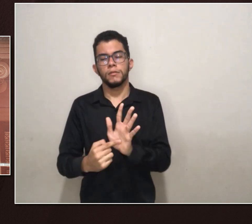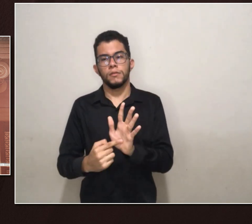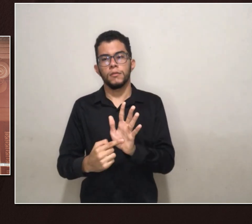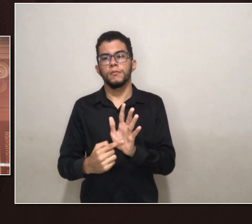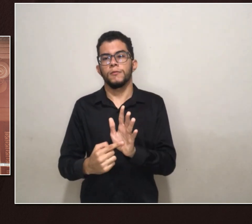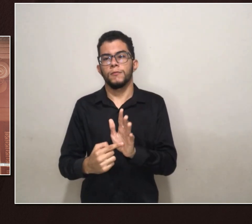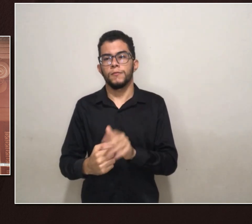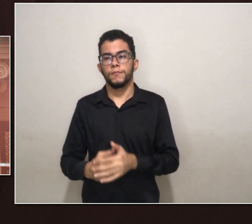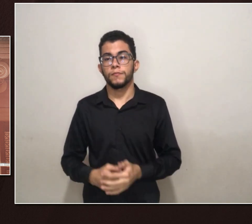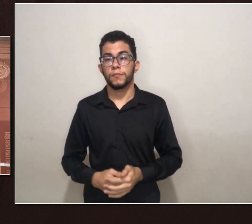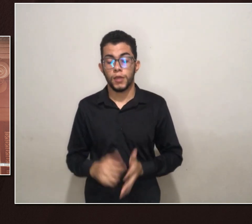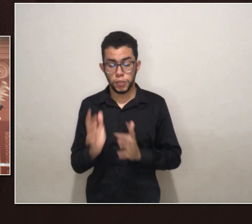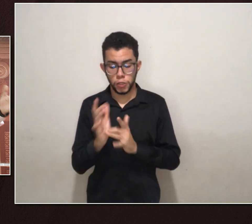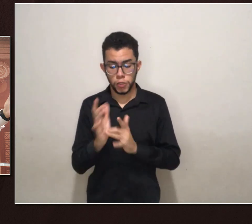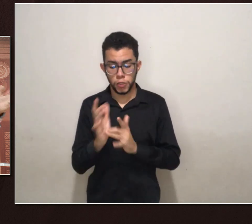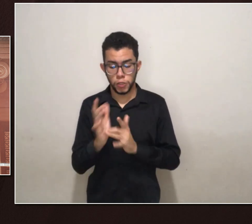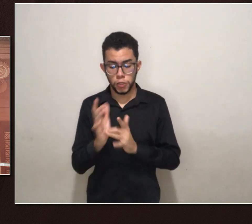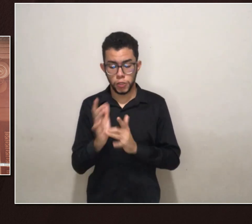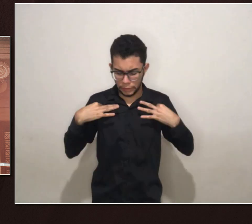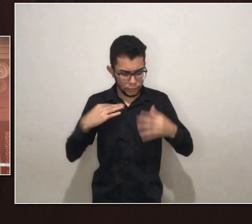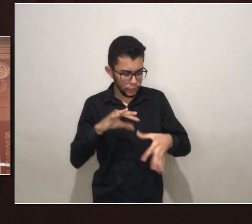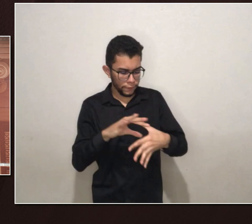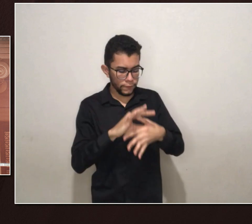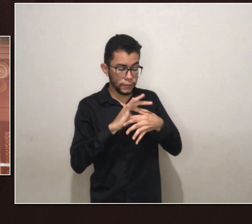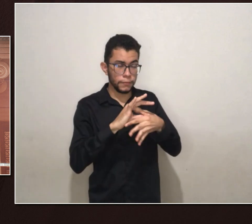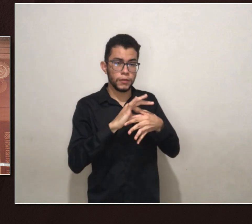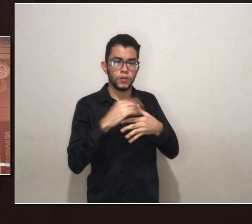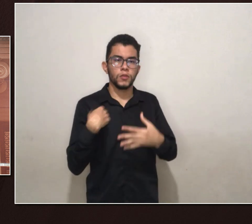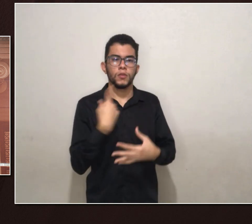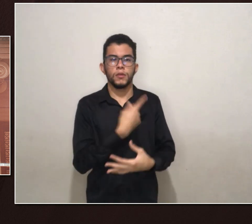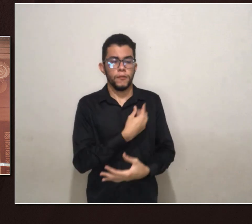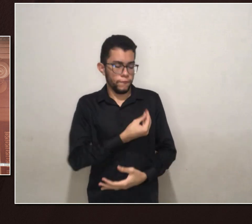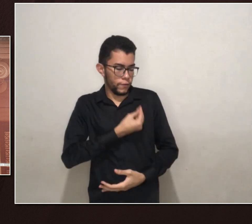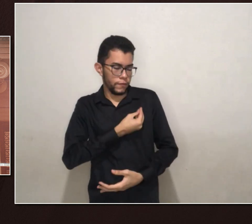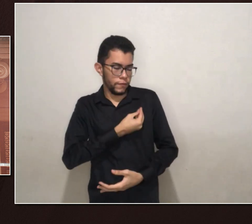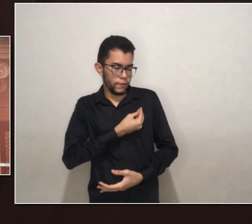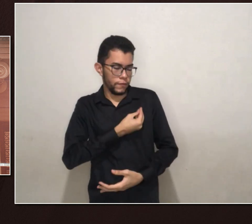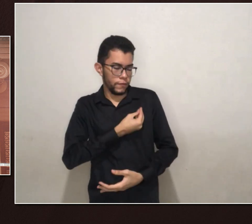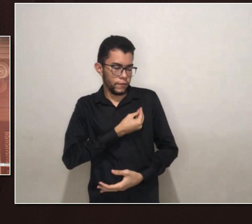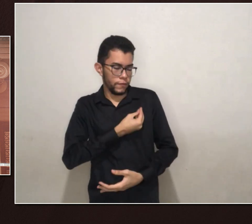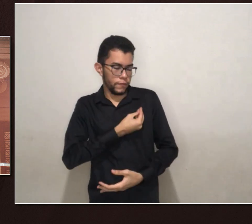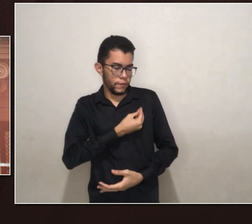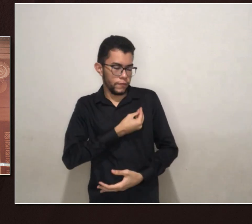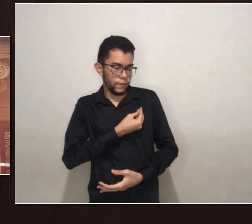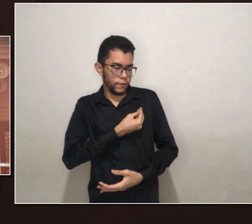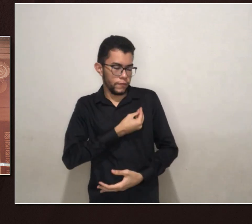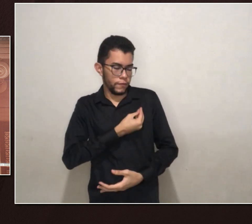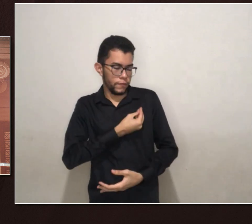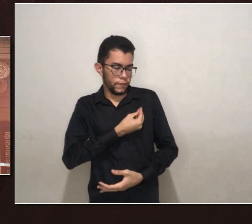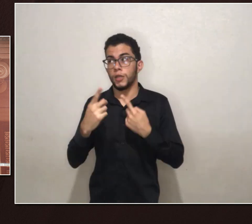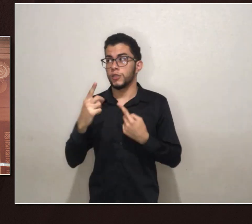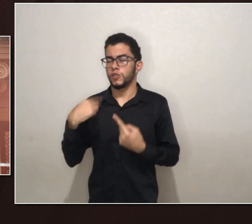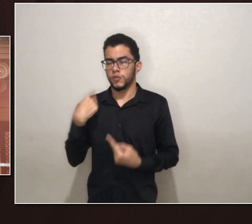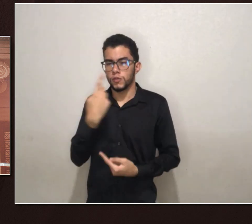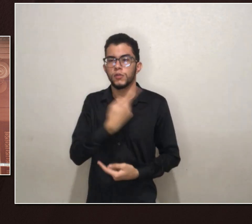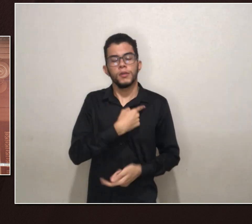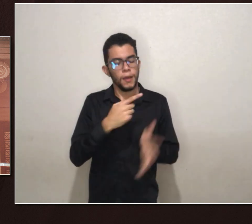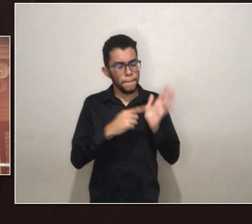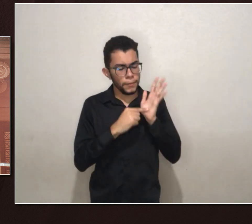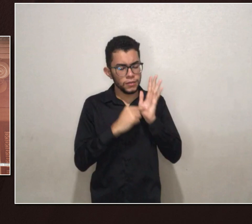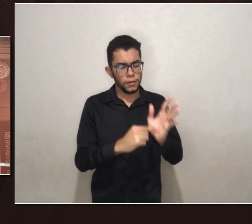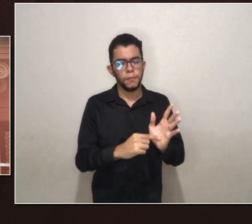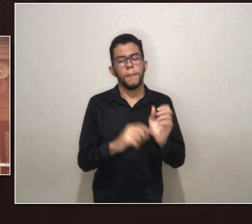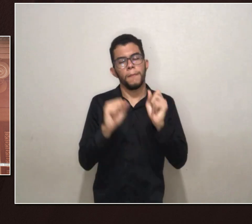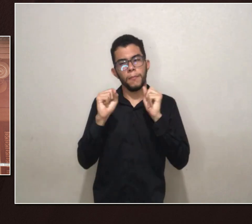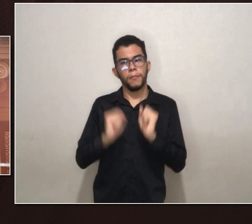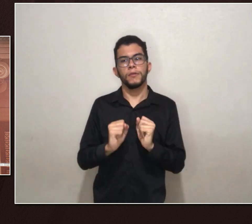pessoas do mundo podem ver Jesus através do candeeiro de ouro, através da igreja. Então, através de mim